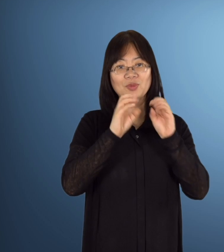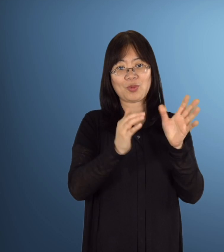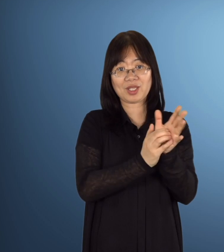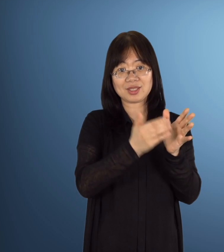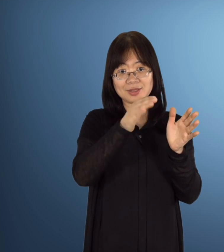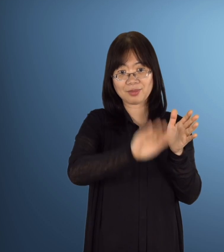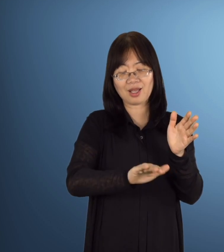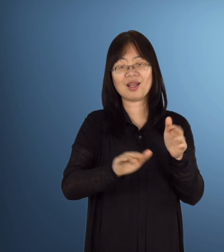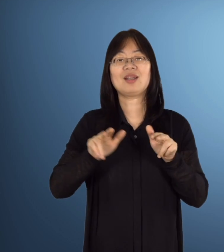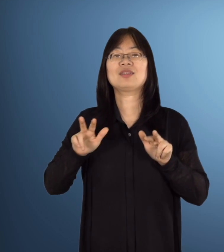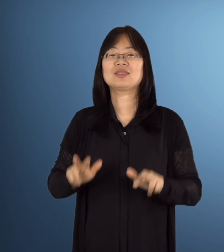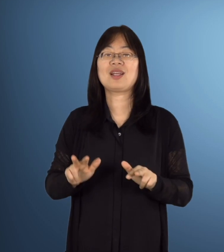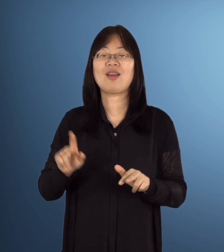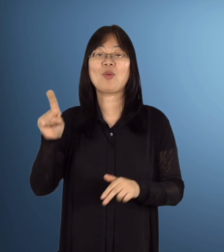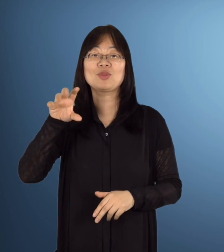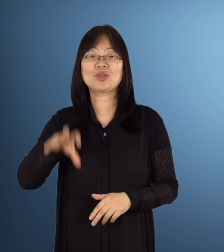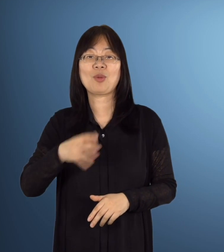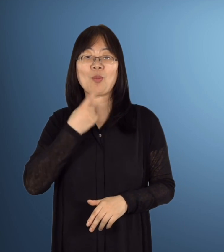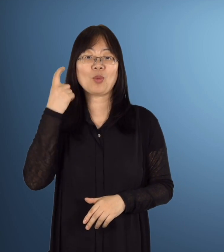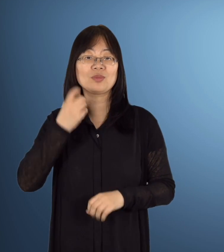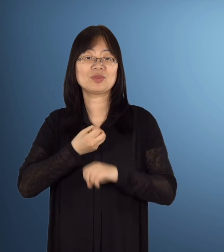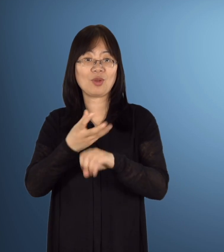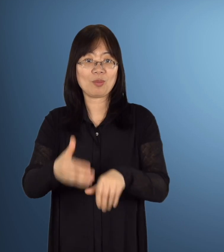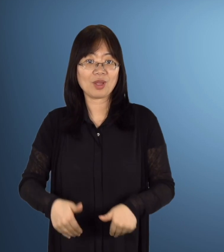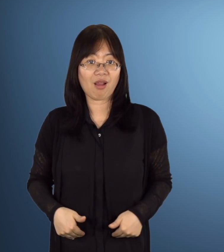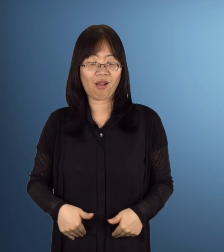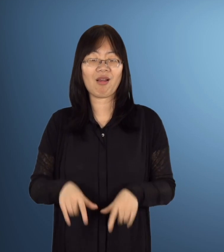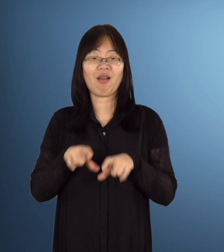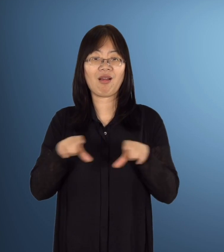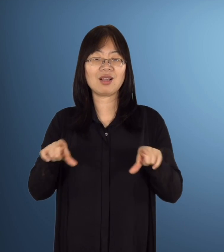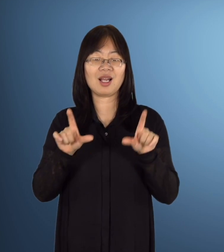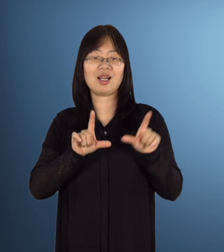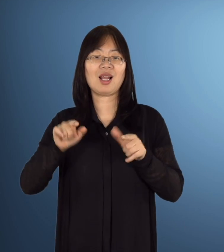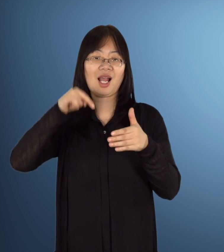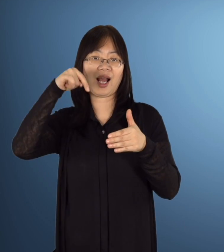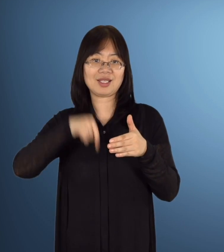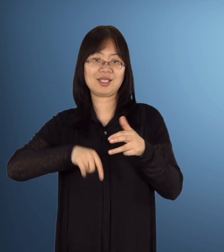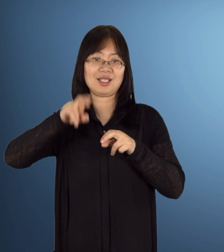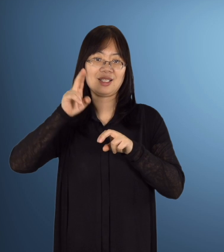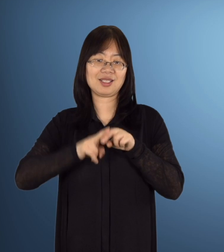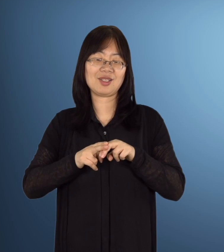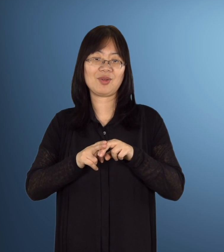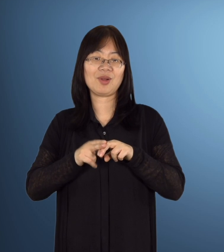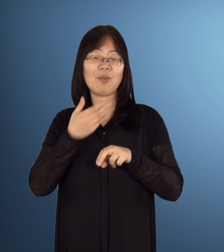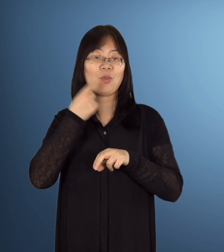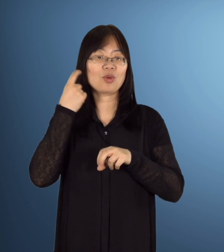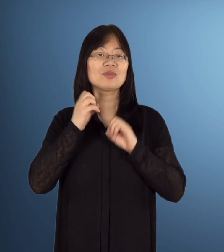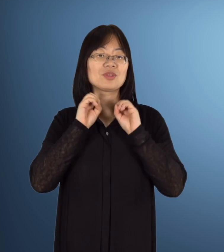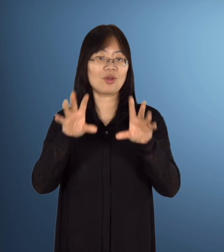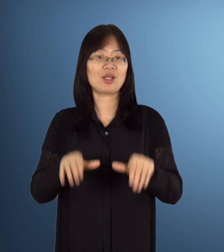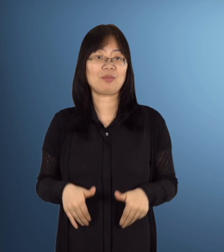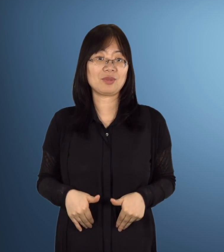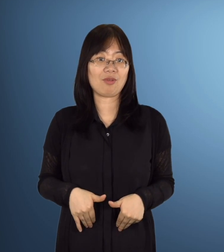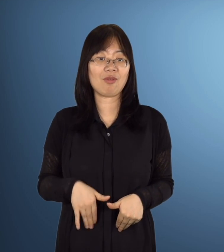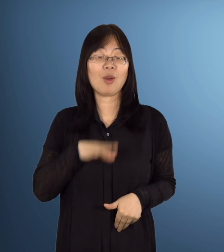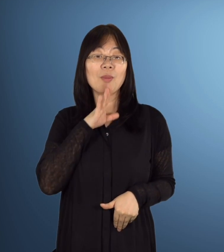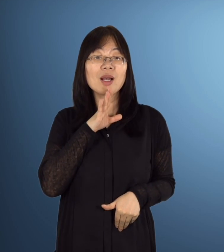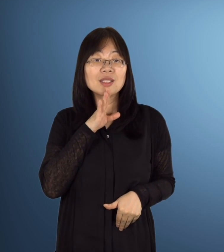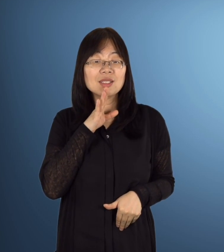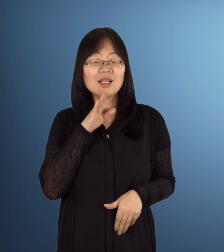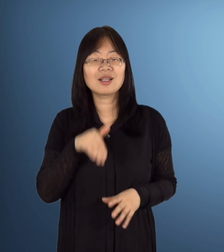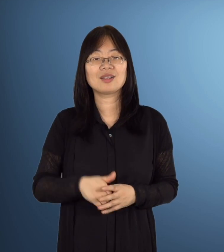우리가 어디에서 복음을 전해야 되냐면 일상의 자리에서 복음을 전해야 돼요. 맞죠,